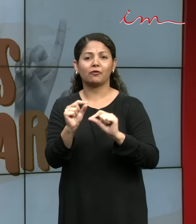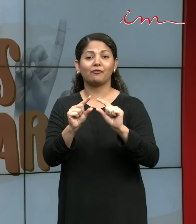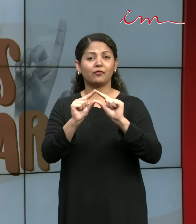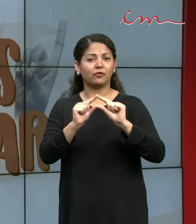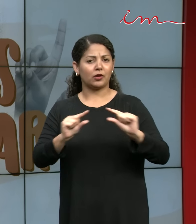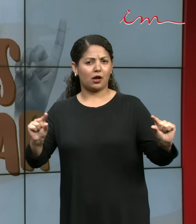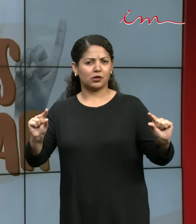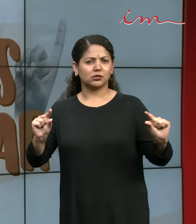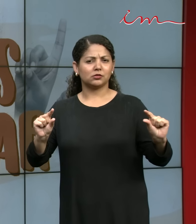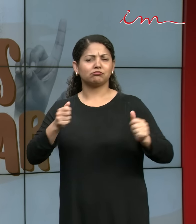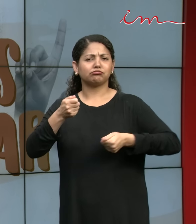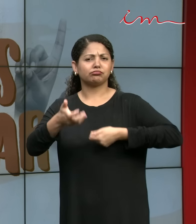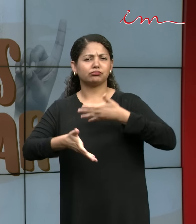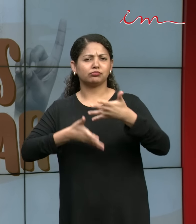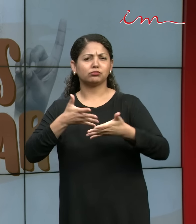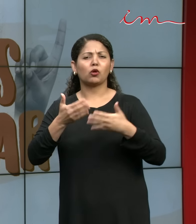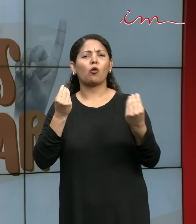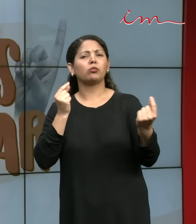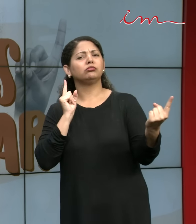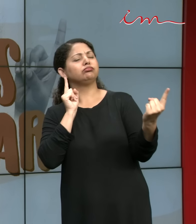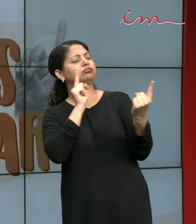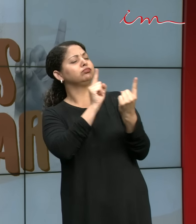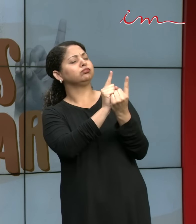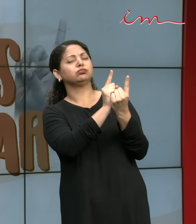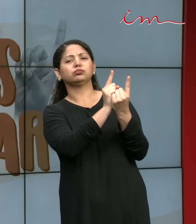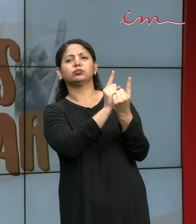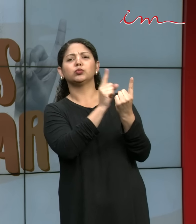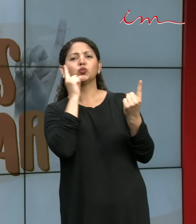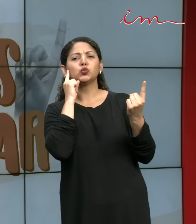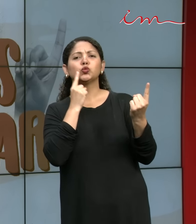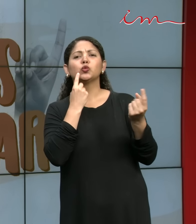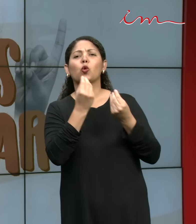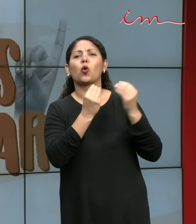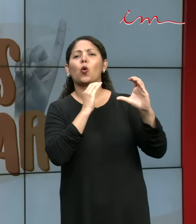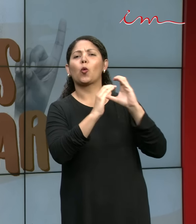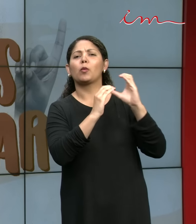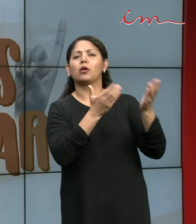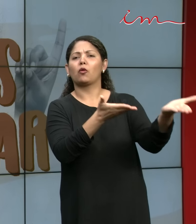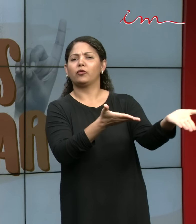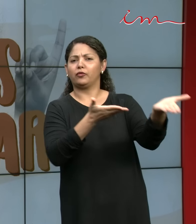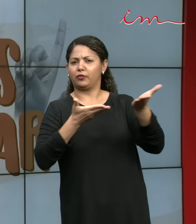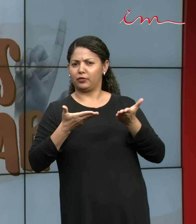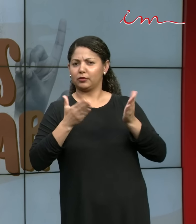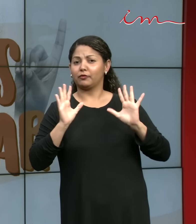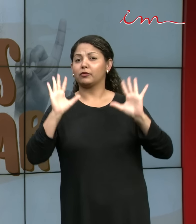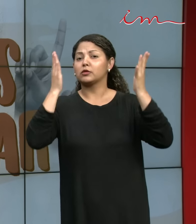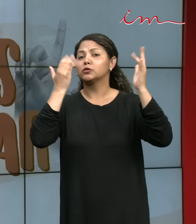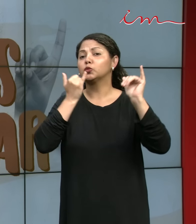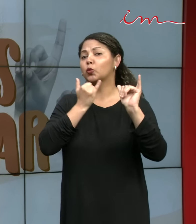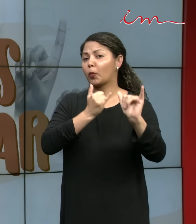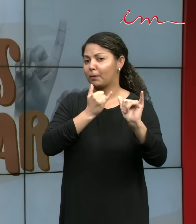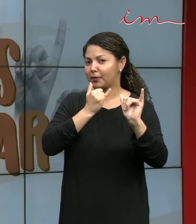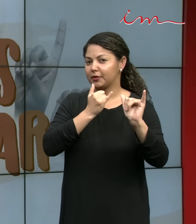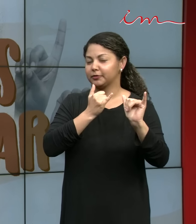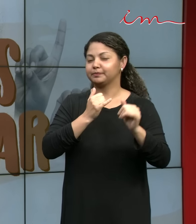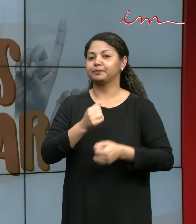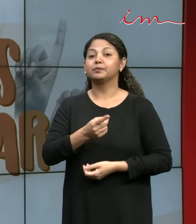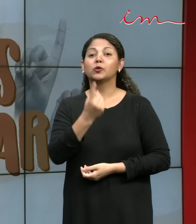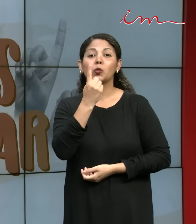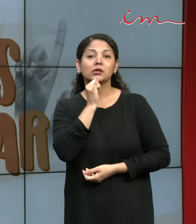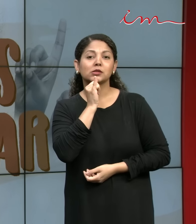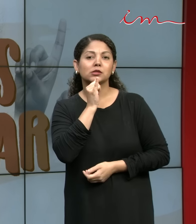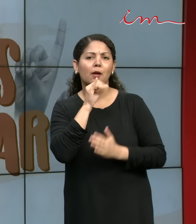Agora, nós vamos passar para vocês algumas dicas de quando você encontrar um surdo, como que você vai convidar para o